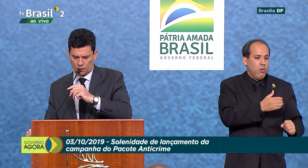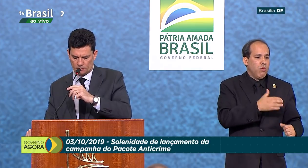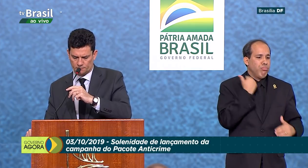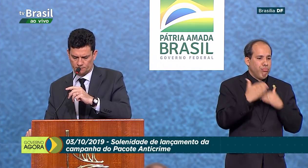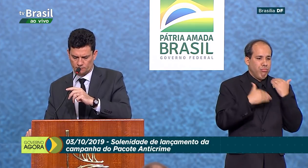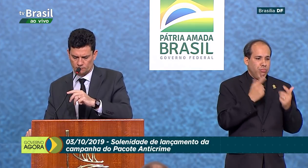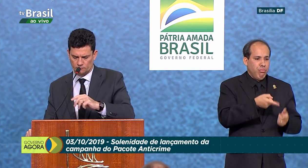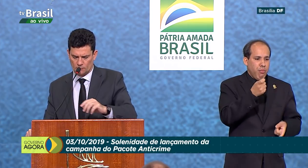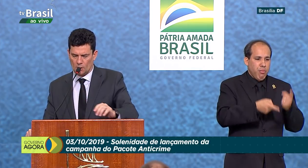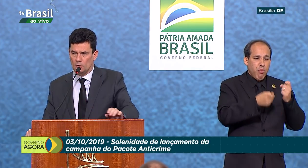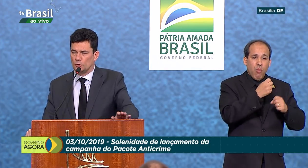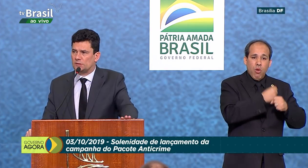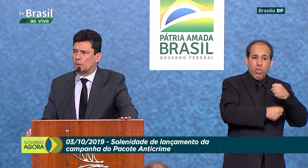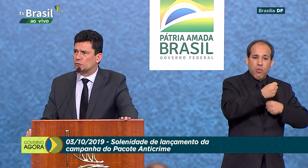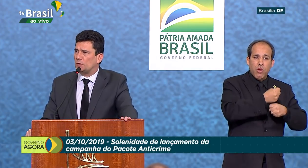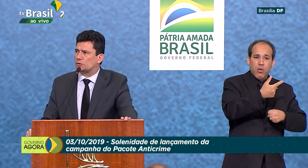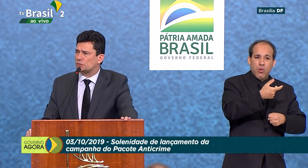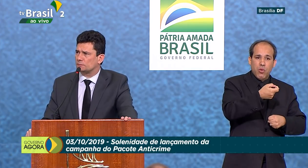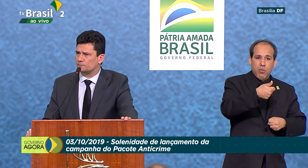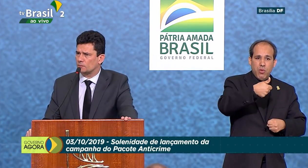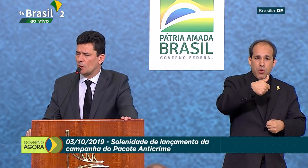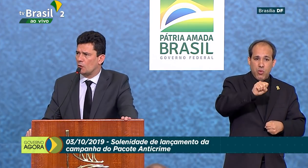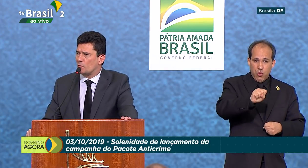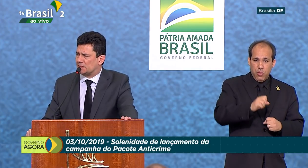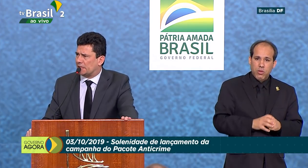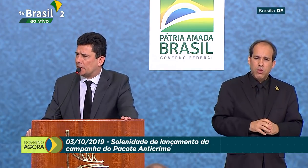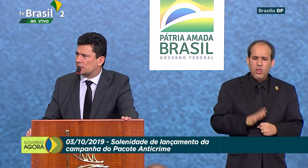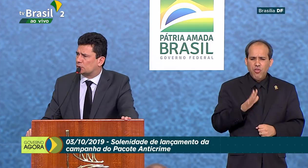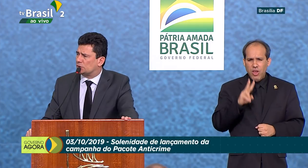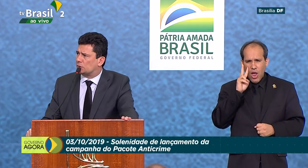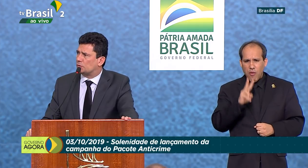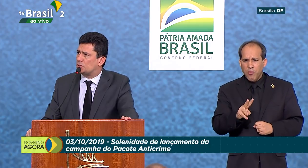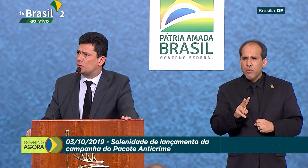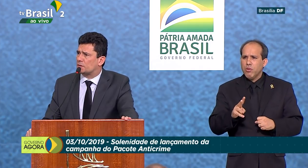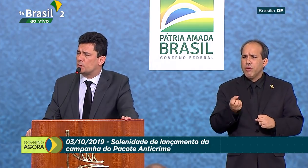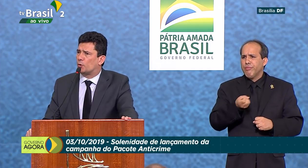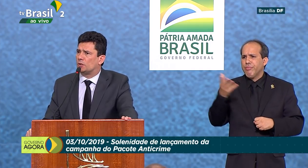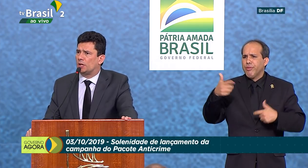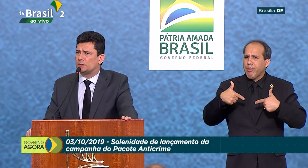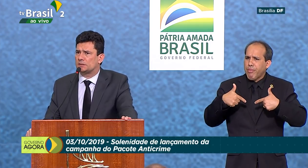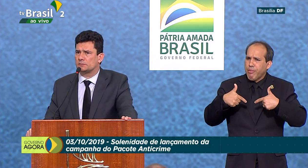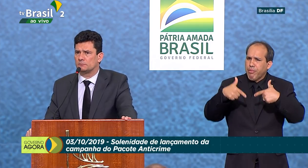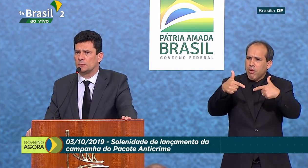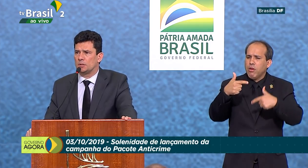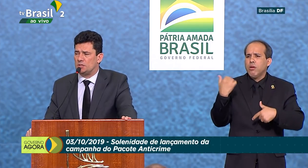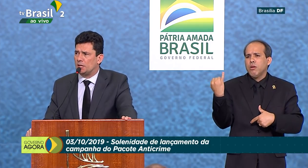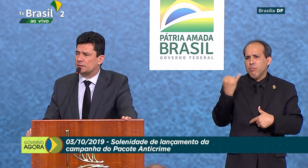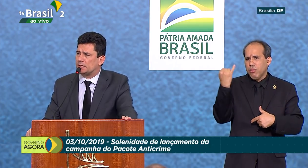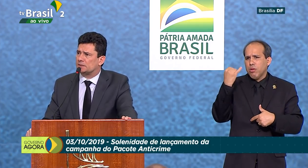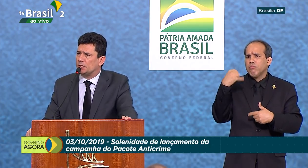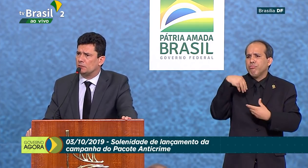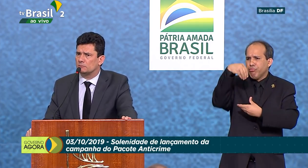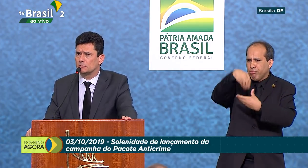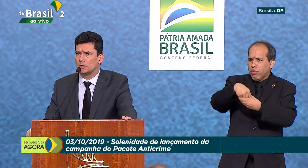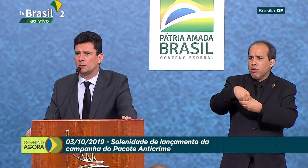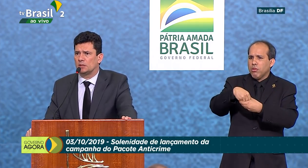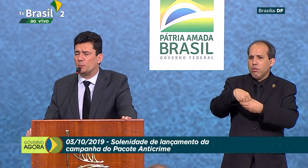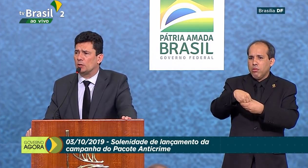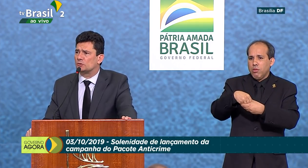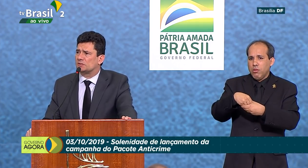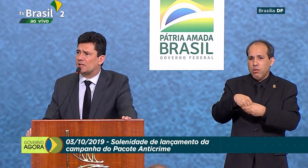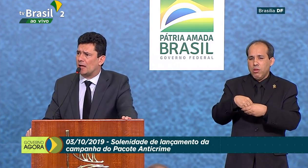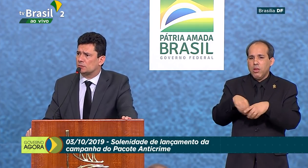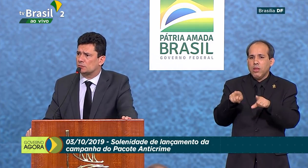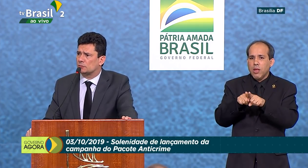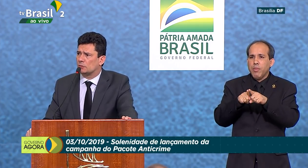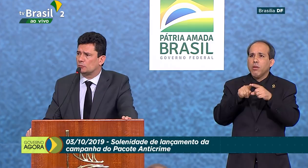ano anterior. Nós temos visto uma série de ações executivas importantes, diga-se assim,